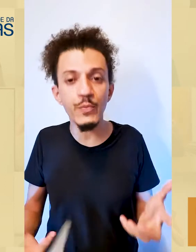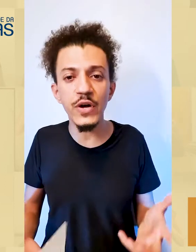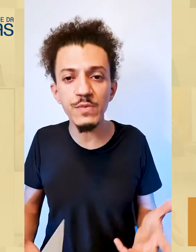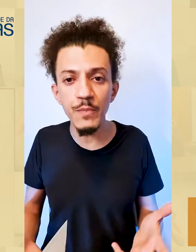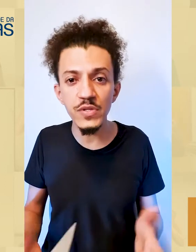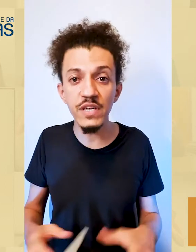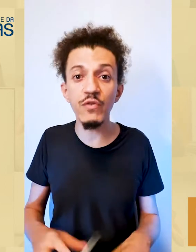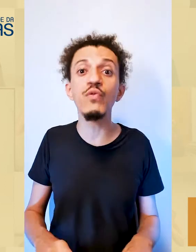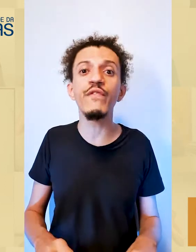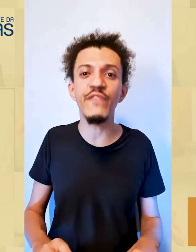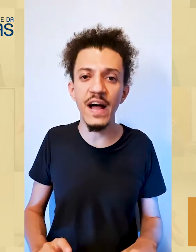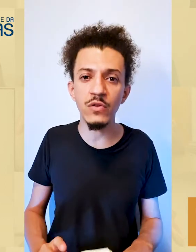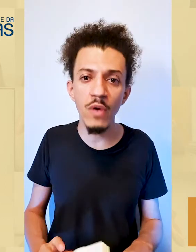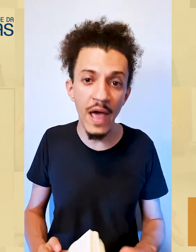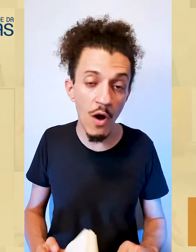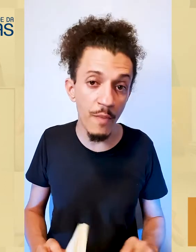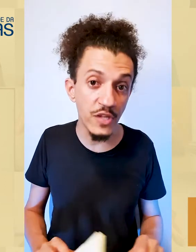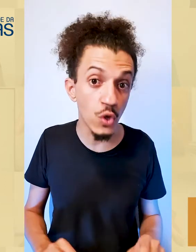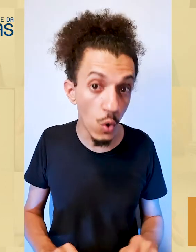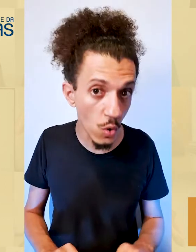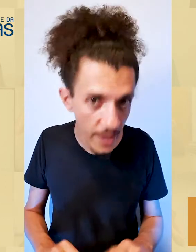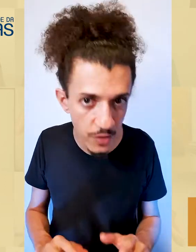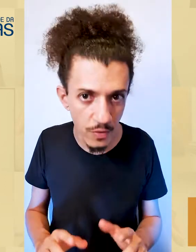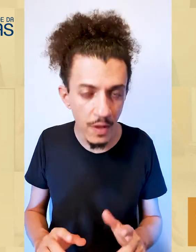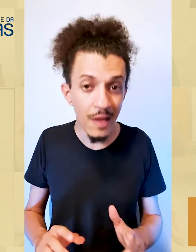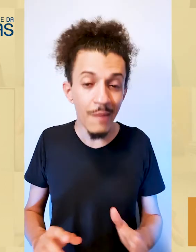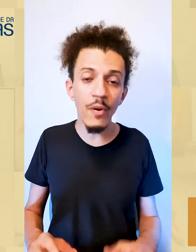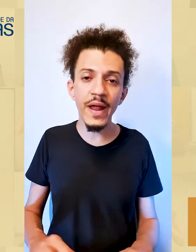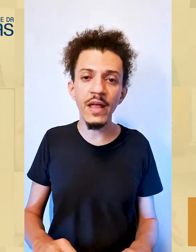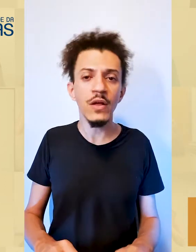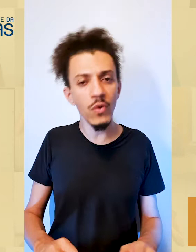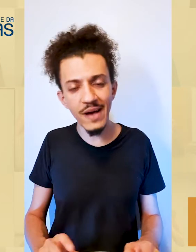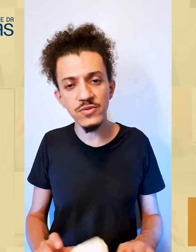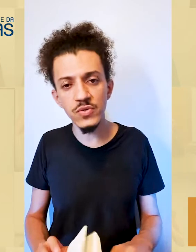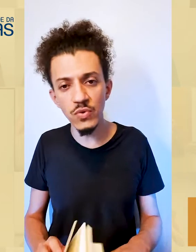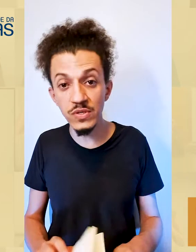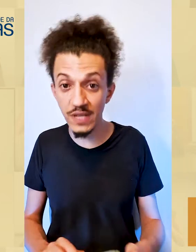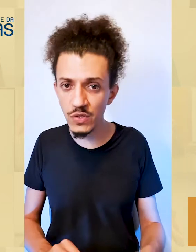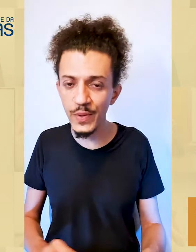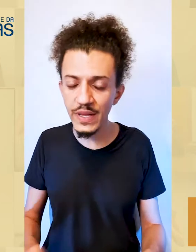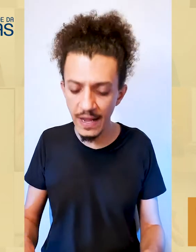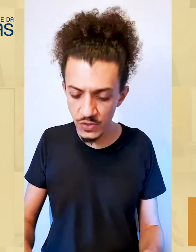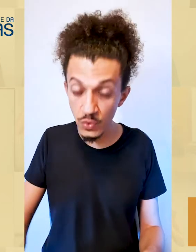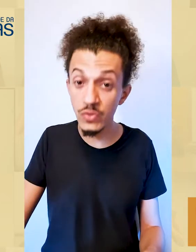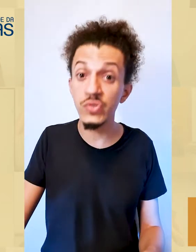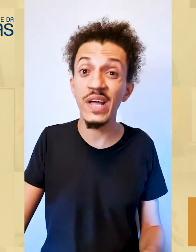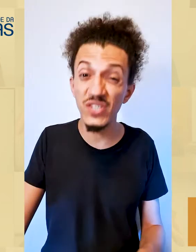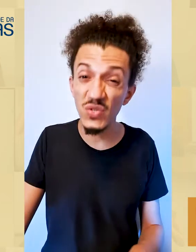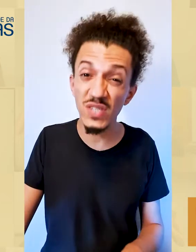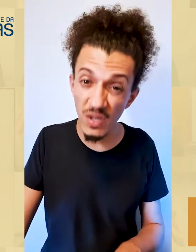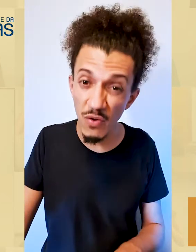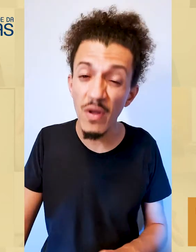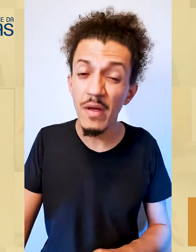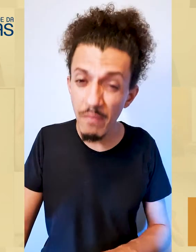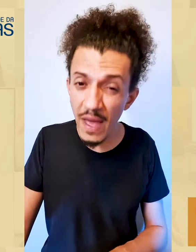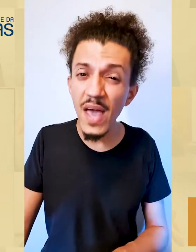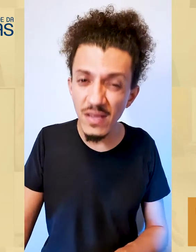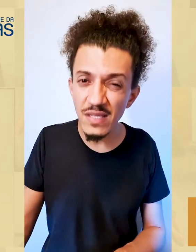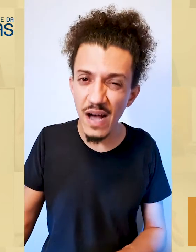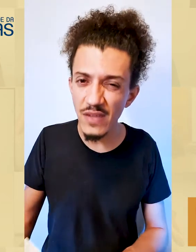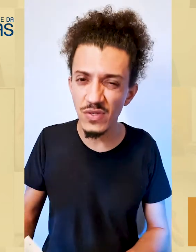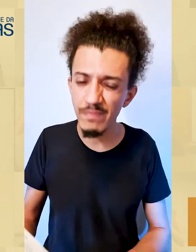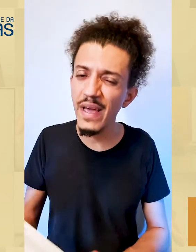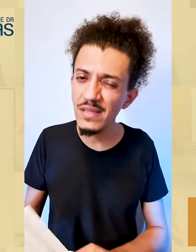mais próximo possível do fato realmente ocorrido. Porém, no caso dos surdos, das comunidades surdas, os registros são